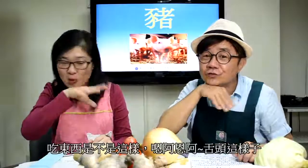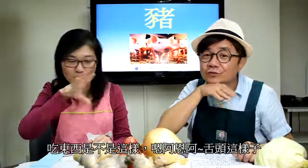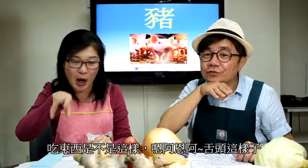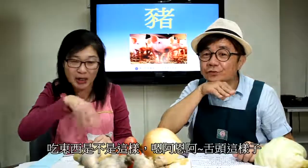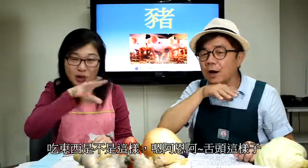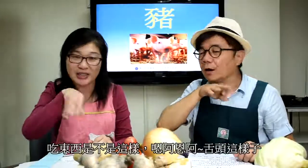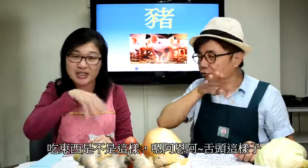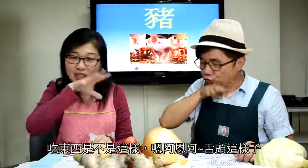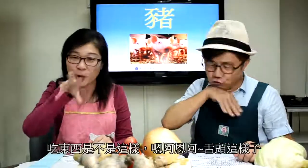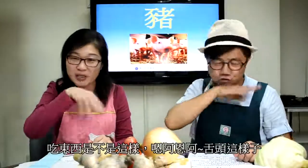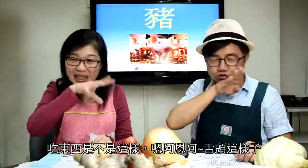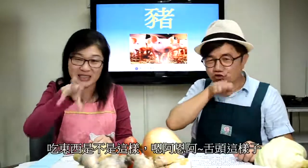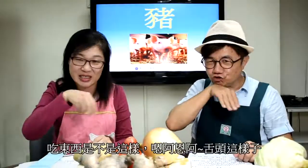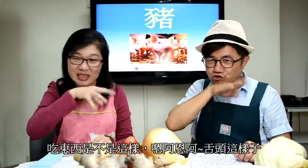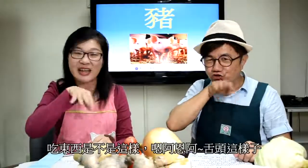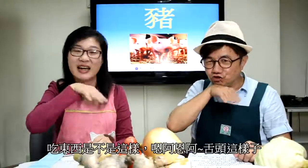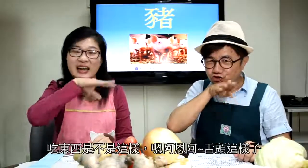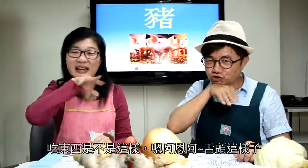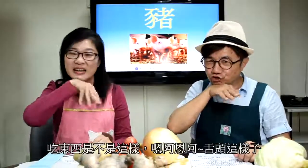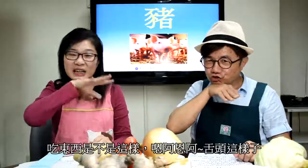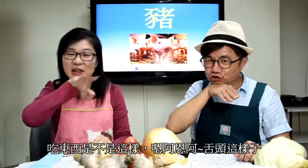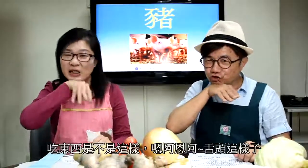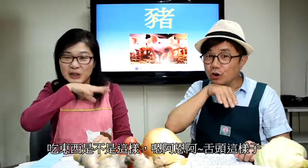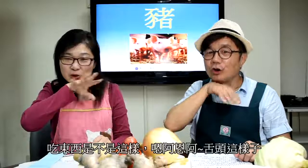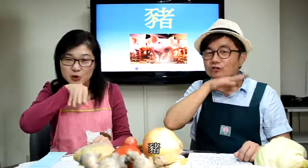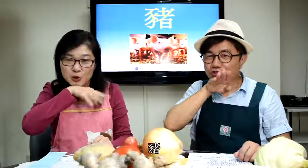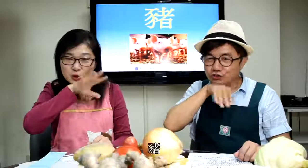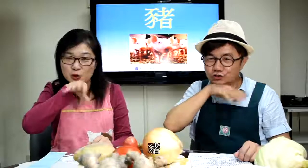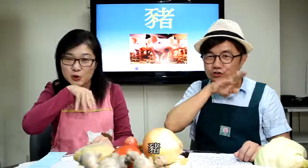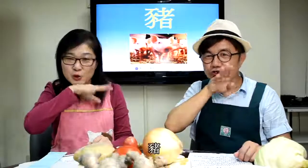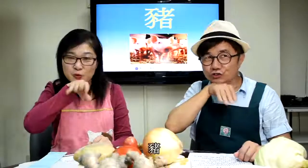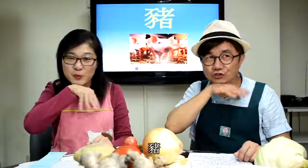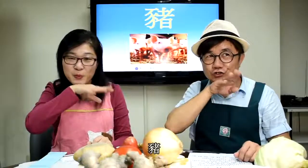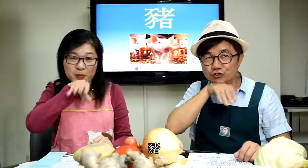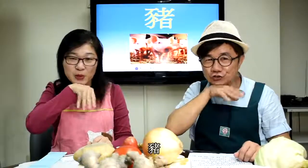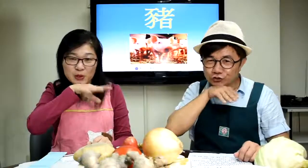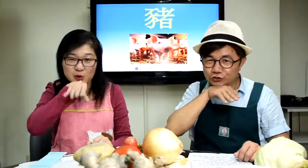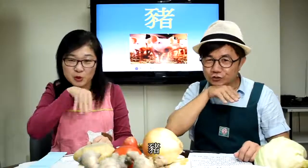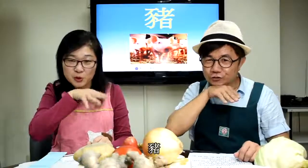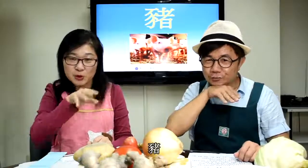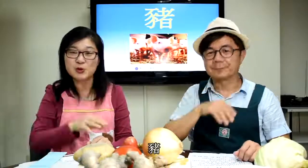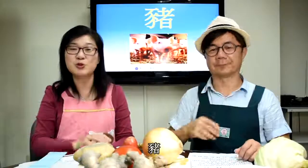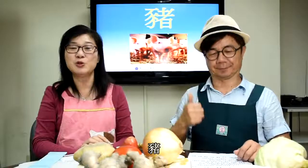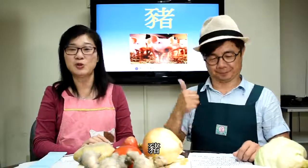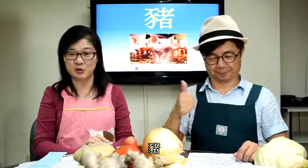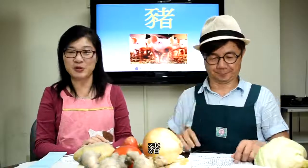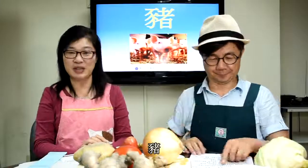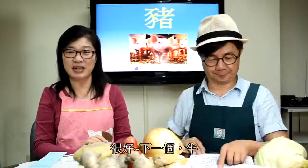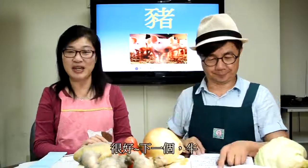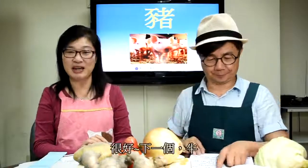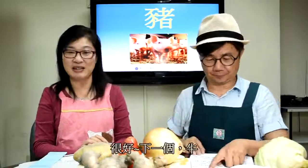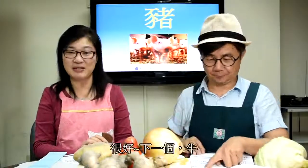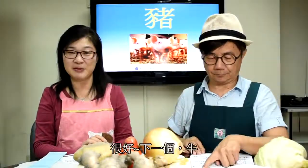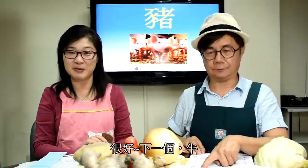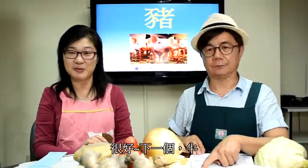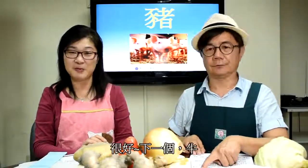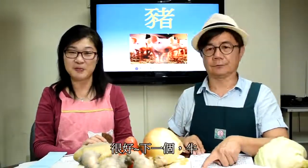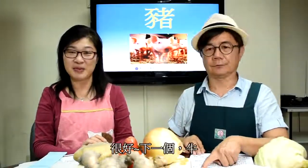样，舌头这样子，哎，猪，猪，很好。下